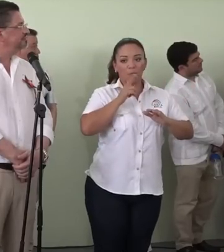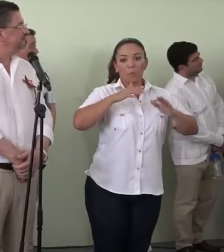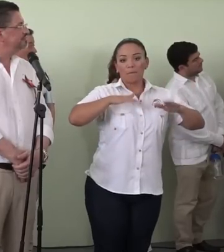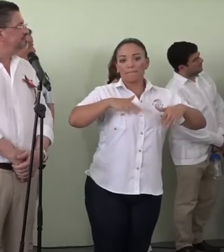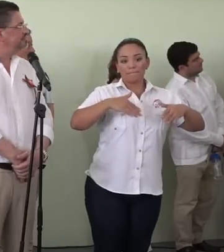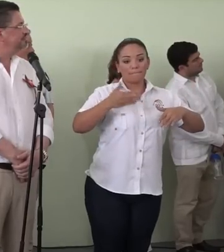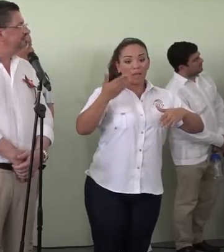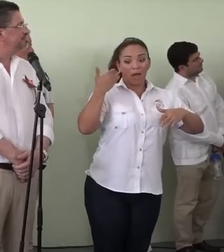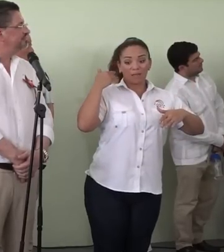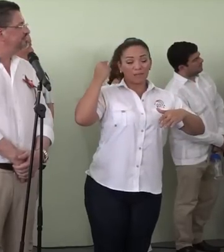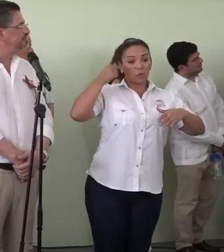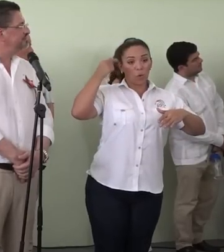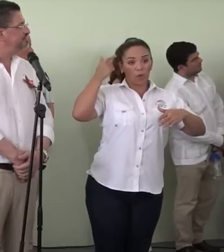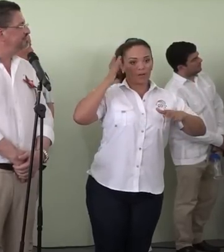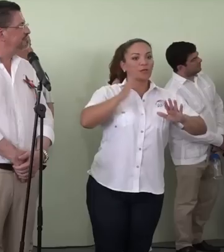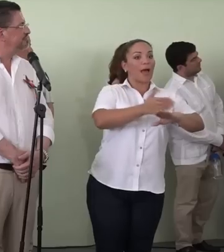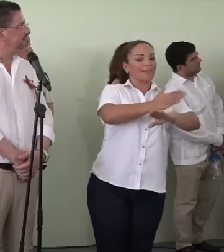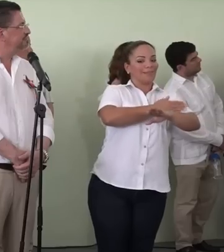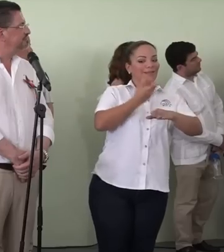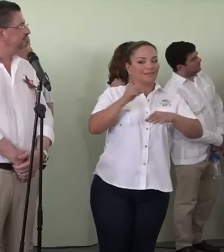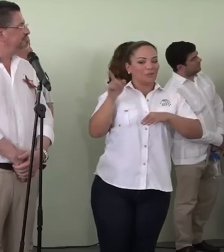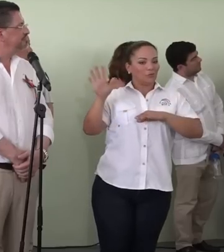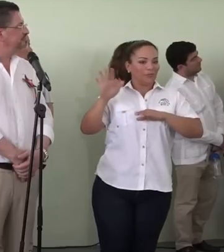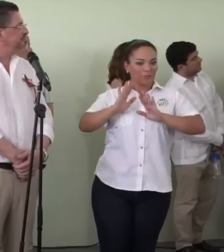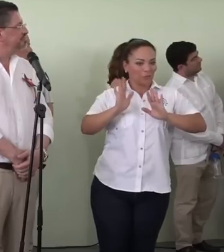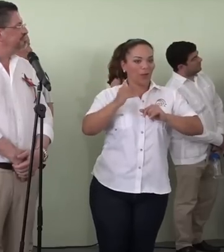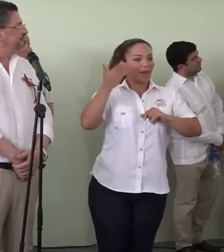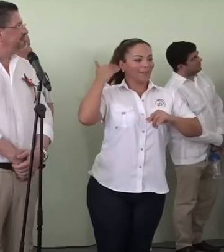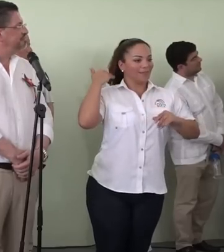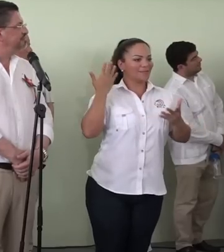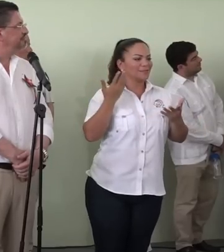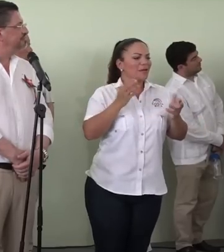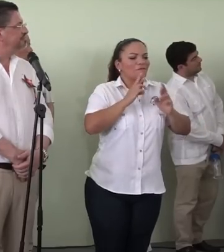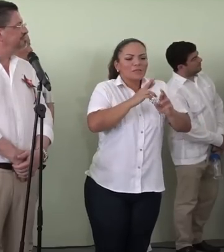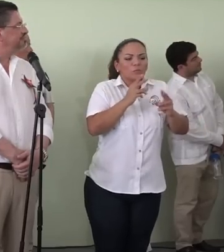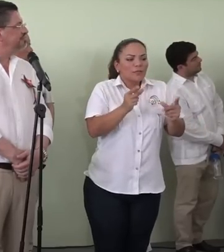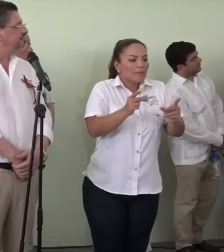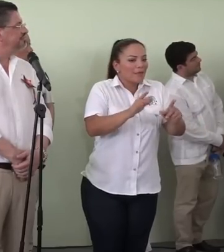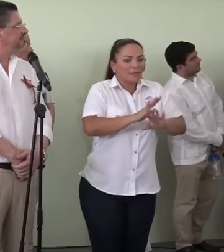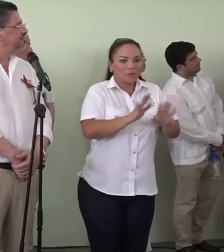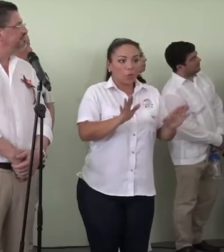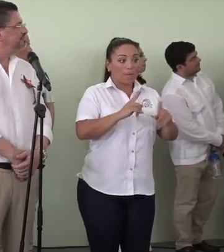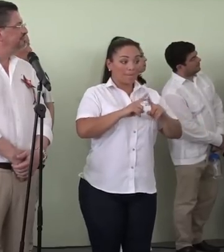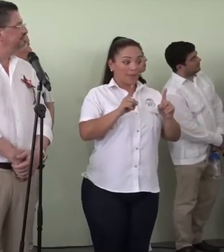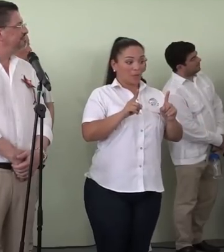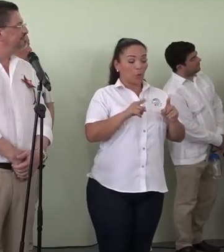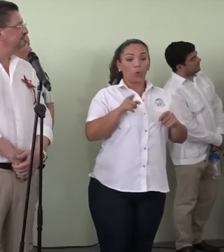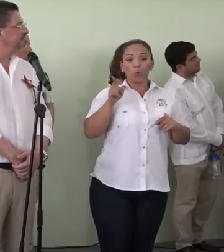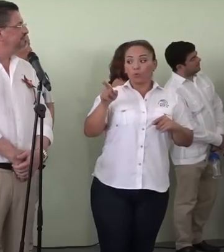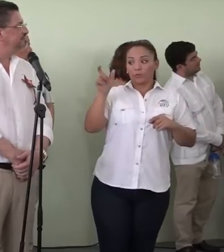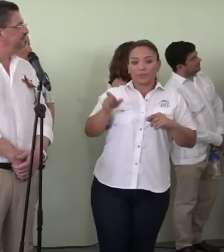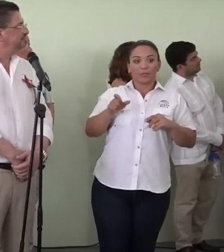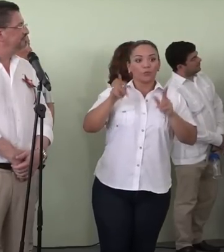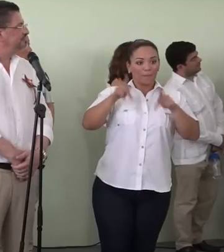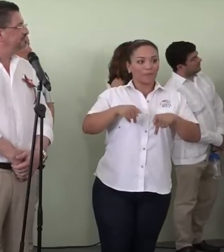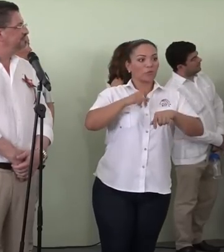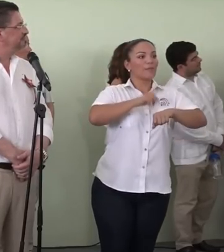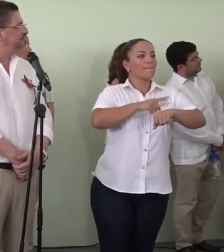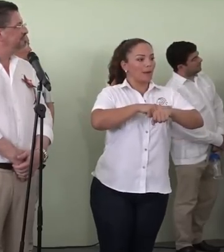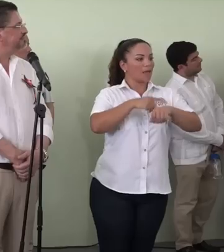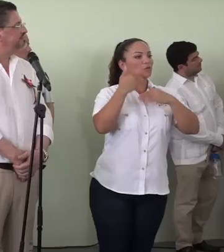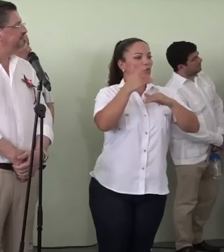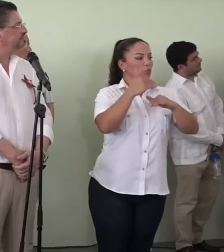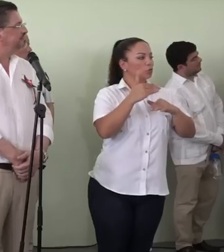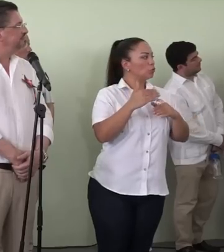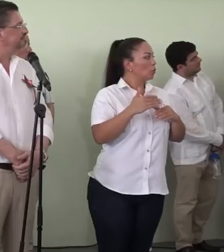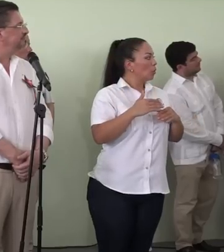gobiernos anteriores al suyo, lo estoy aclarando de una vez, respuestas inmediatas, y como usted es una persona de plazos,